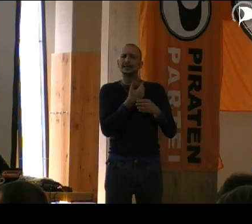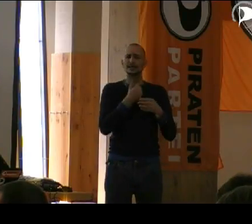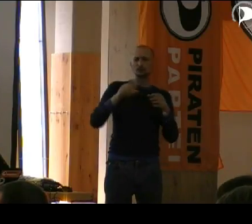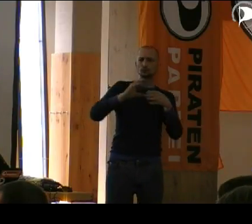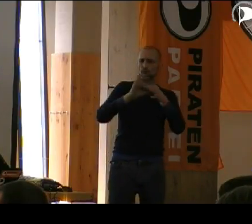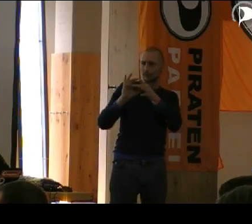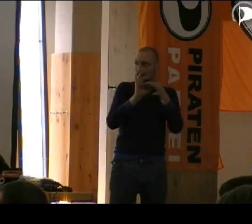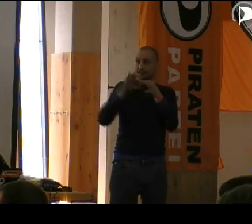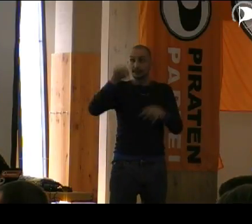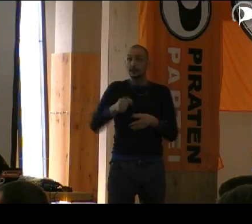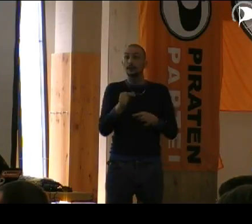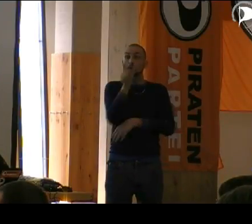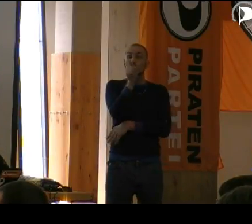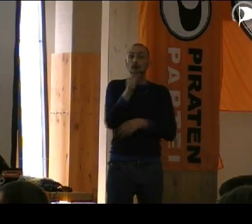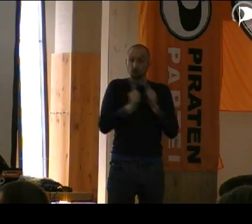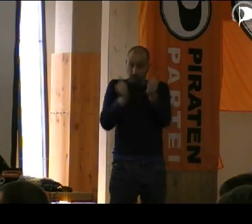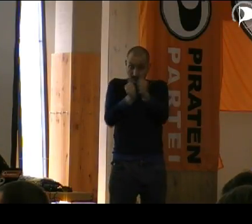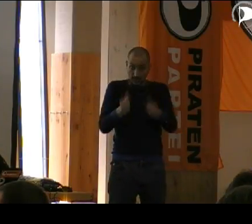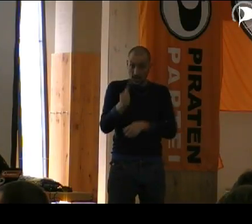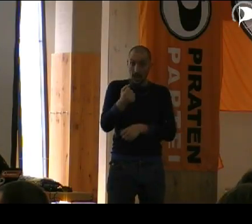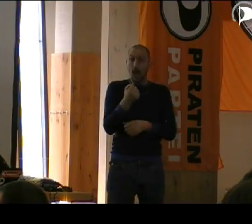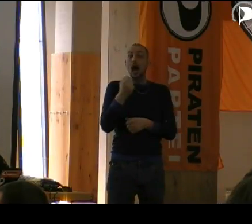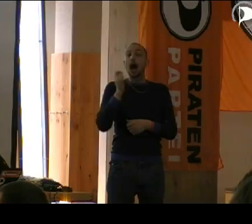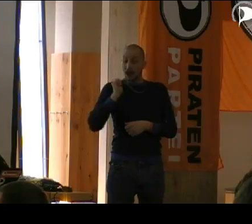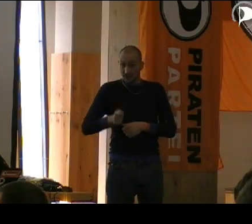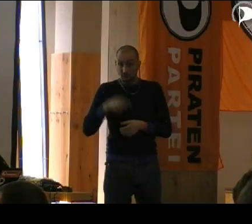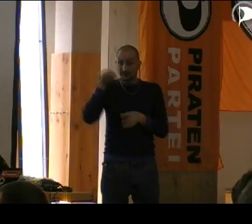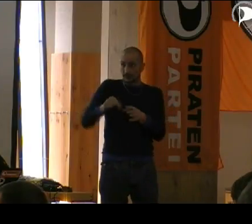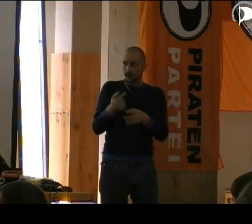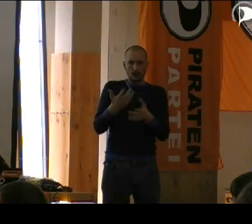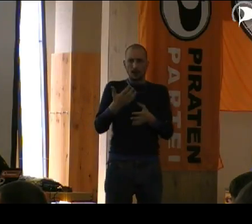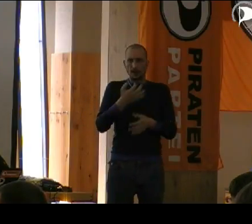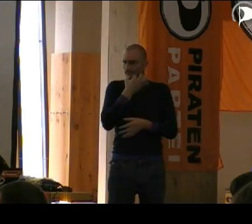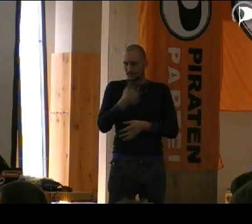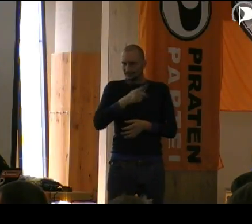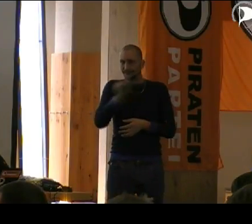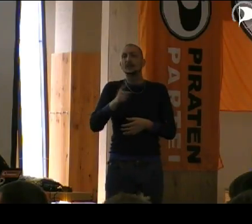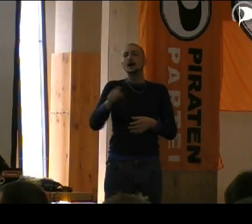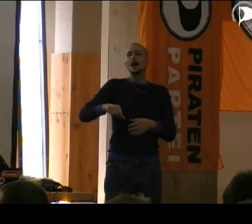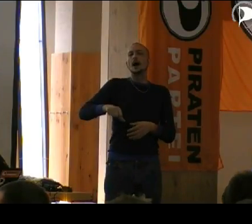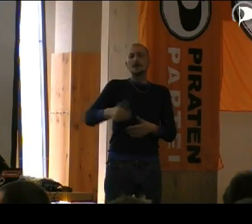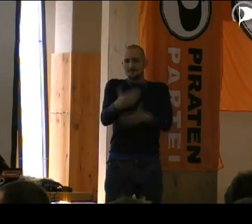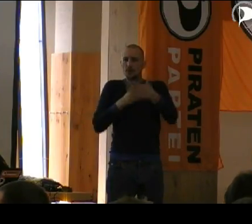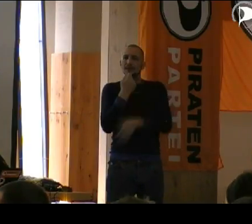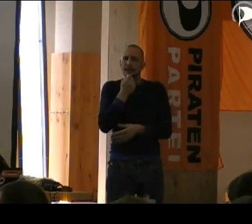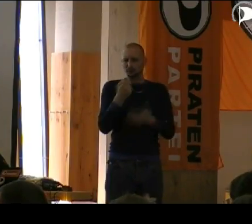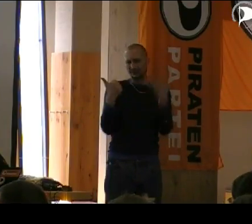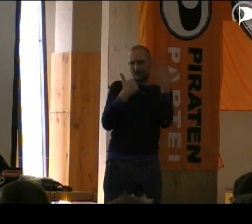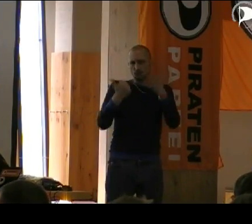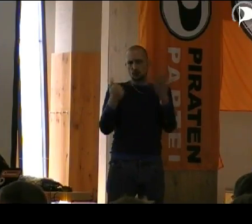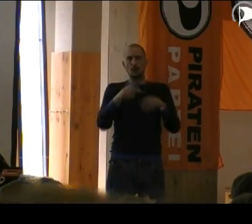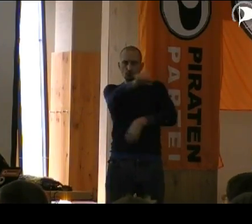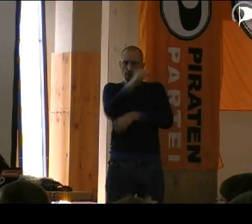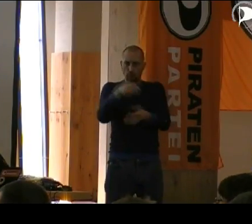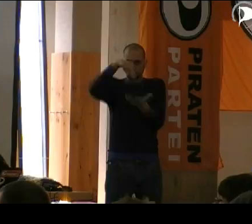würde dann faktisch staatsanwaltschaft nicht vorher interessiert für verwaltungen kann ich den danach vormittags im wechsel von